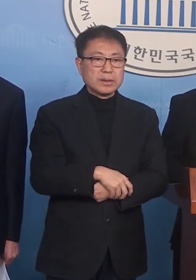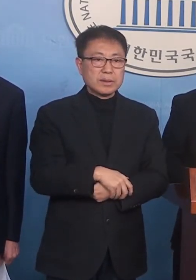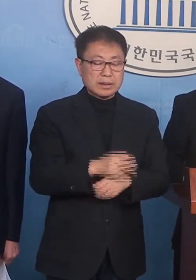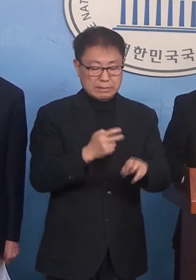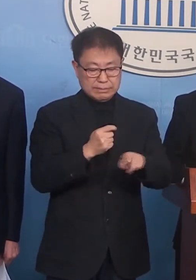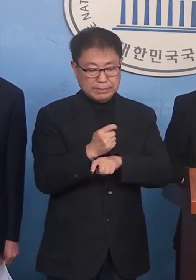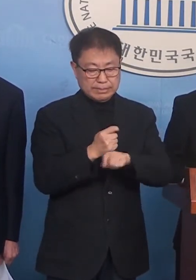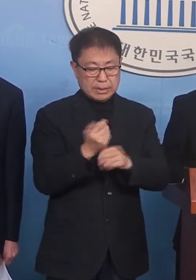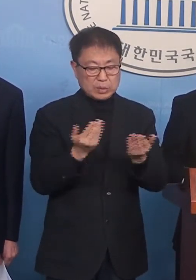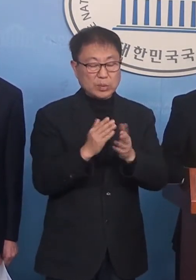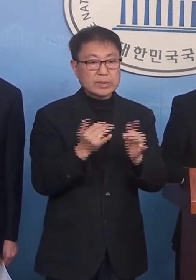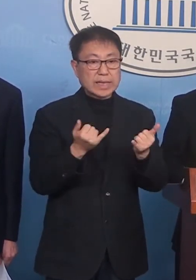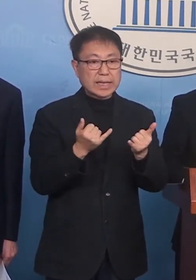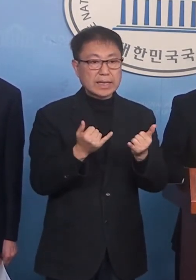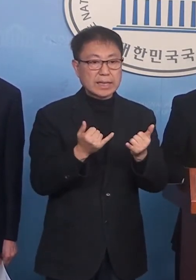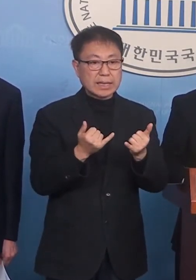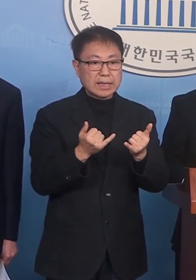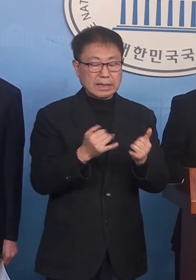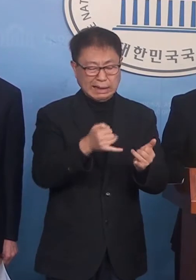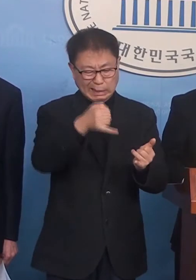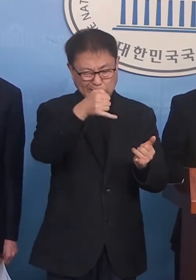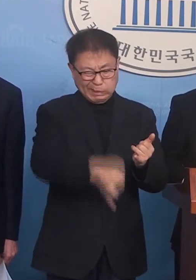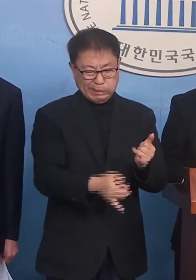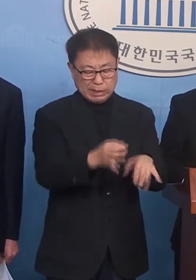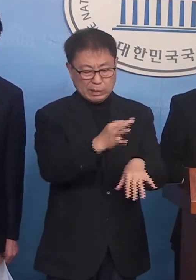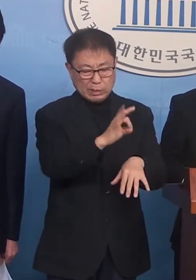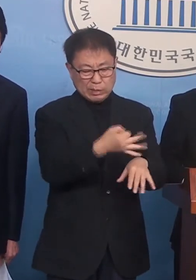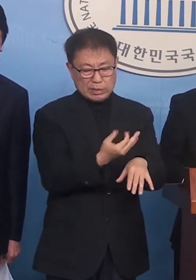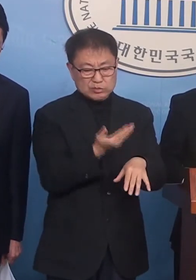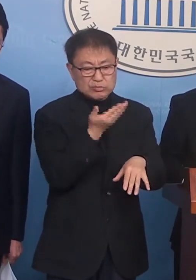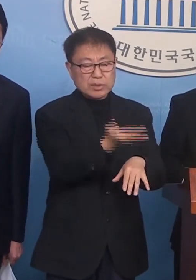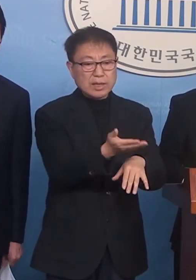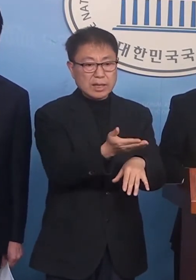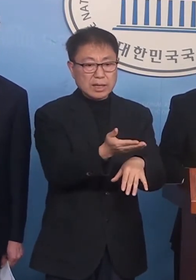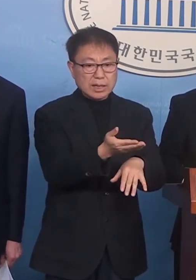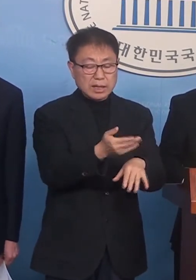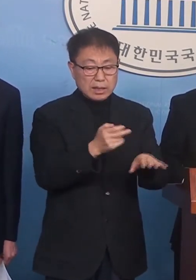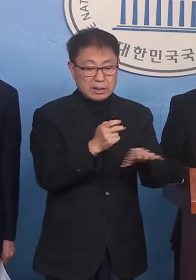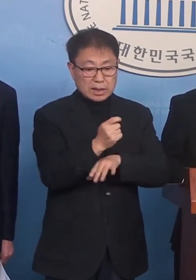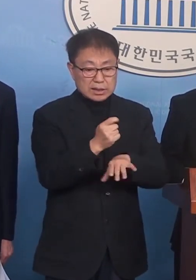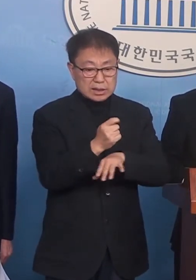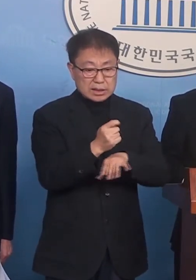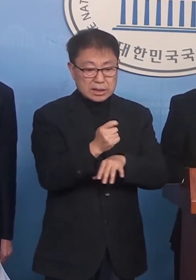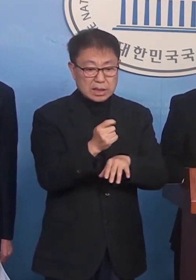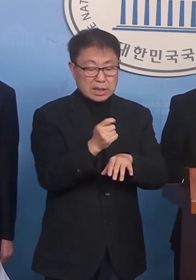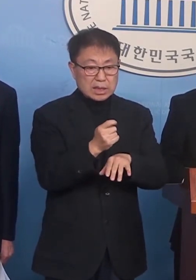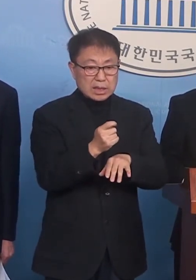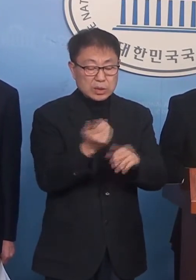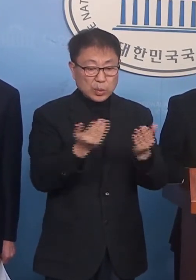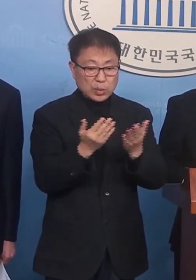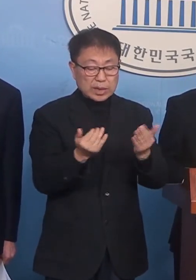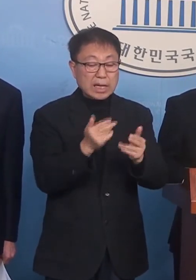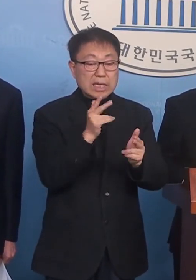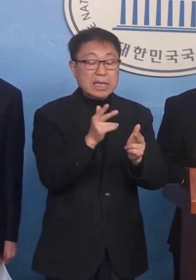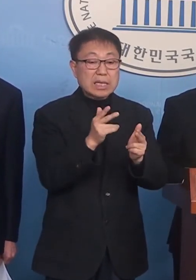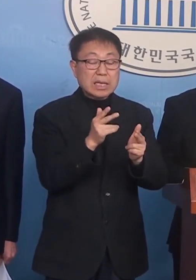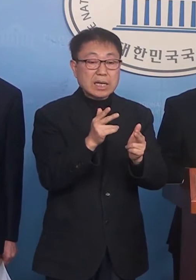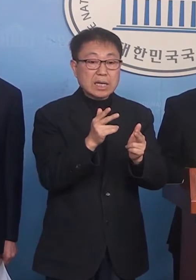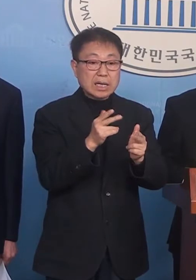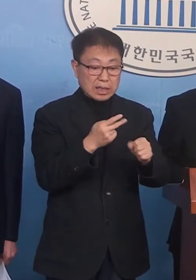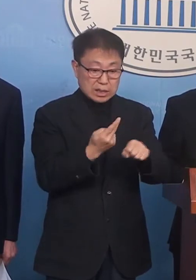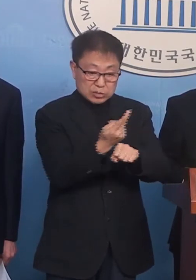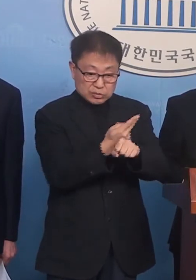택시 노동자들에게 최저임금이 적용되자 택시 노동조합 사업주는 노동시간을